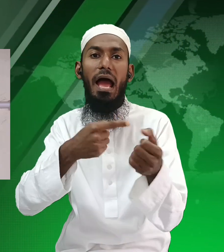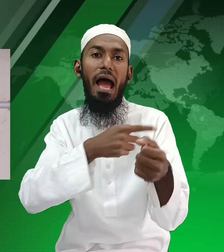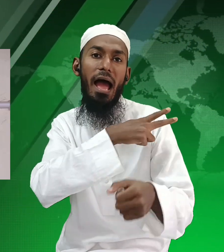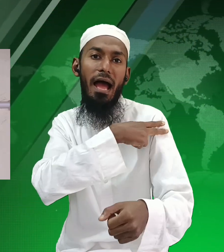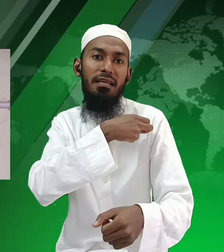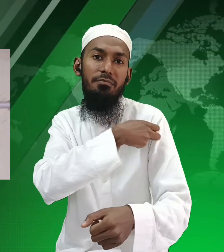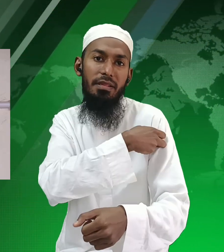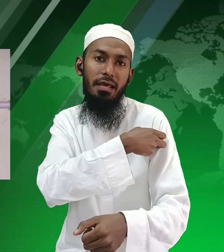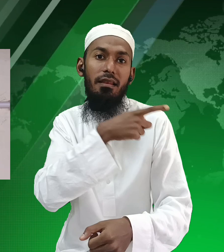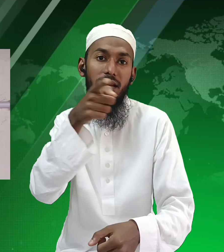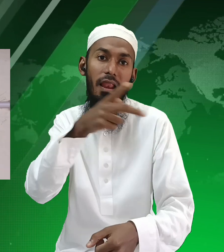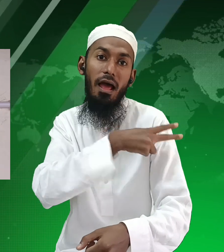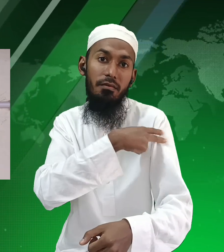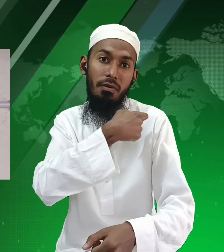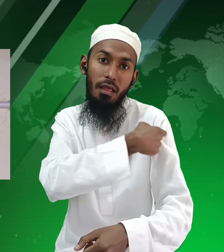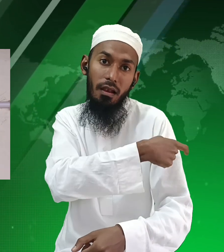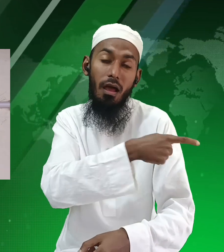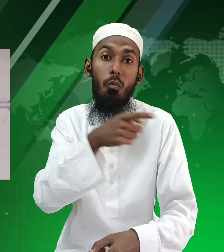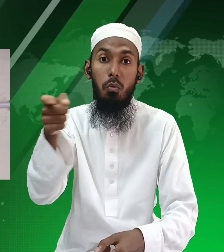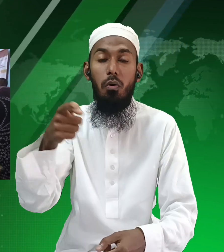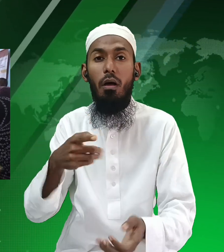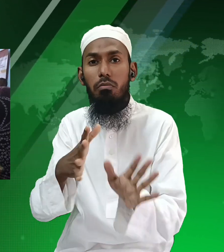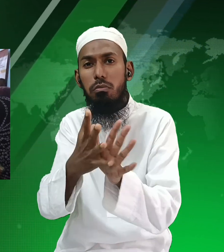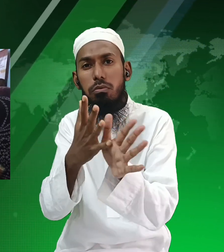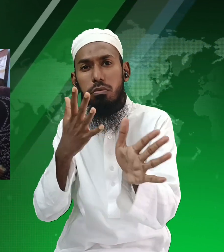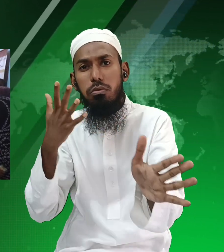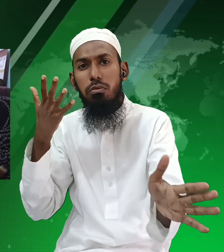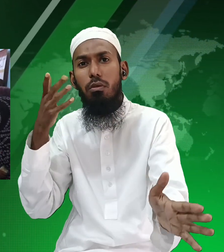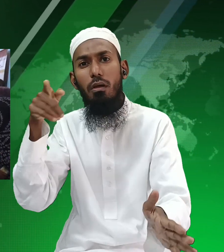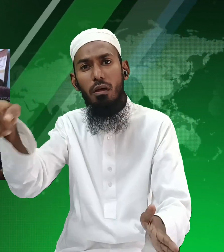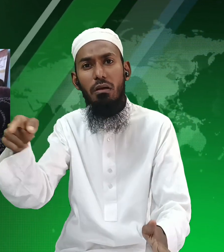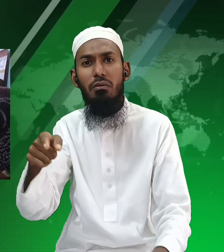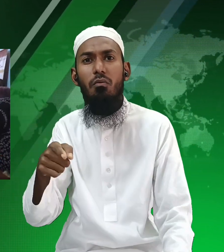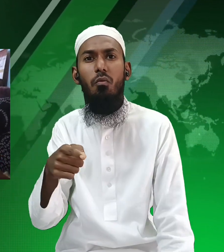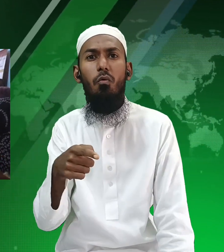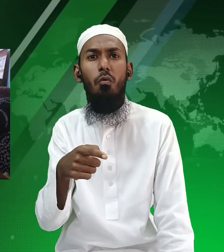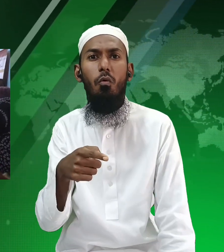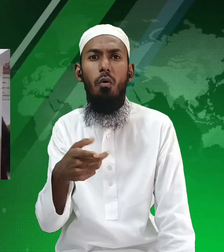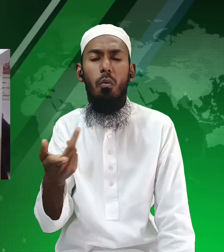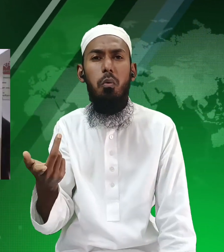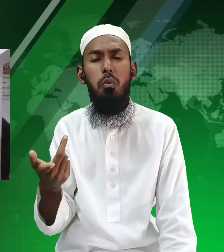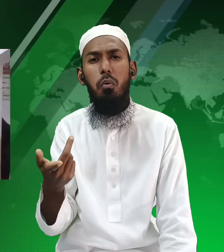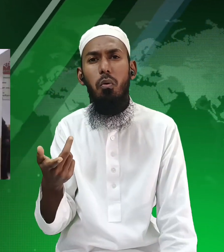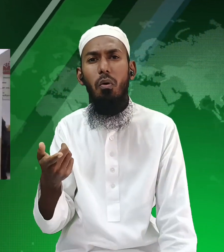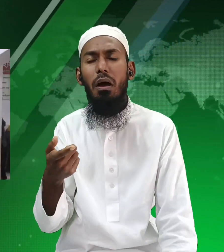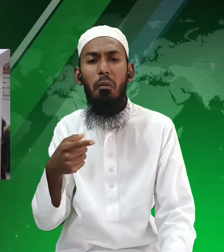বেগম। কয়েক ঘন্টা লাইনে দাঁড়িয়ে জানতে পারেন হাসপাতালে নেই জলাতঙ্ক রোগের ভ্যাকসিন।